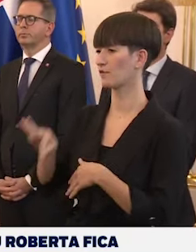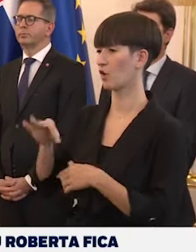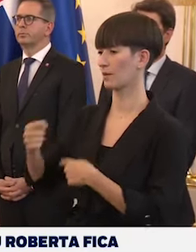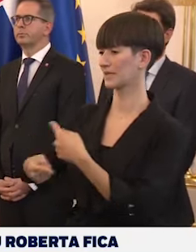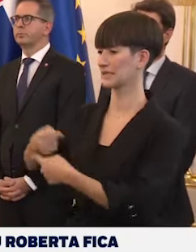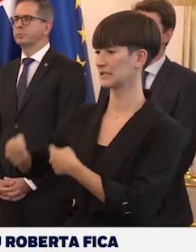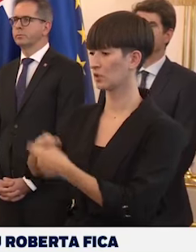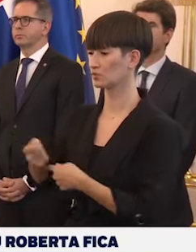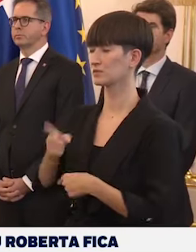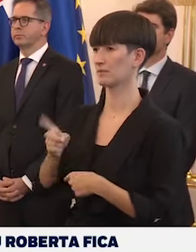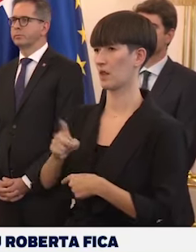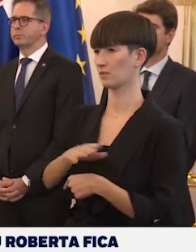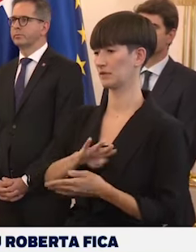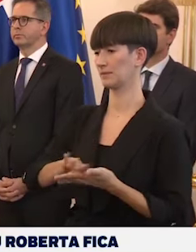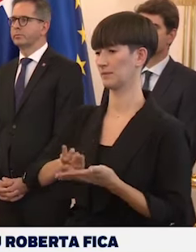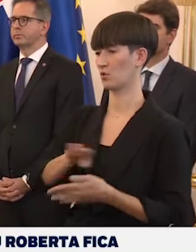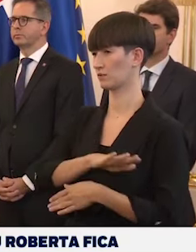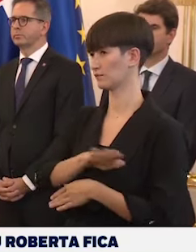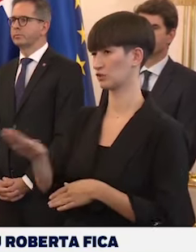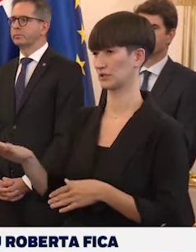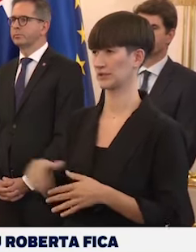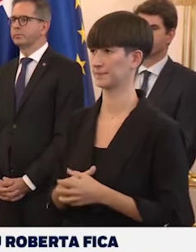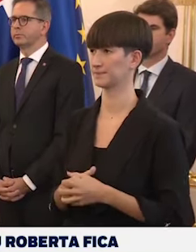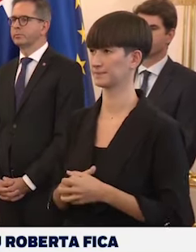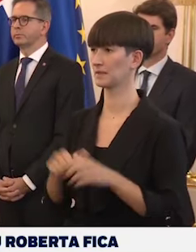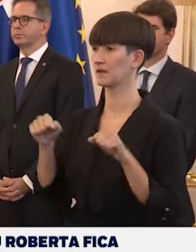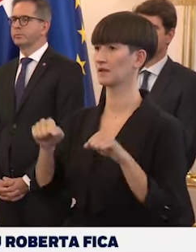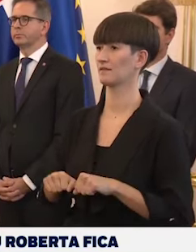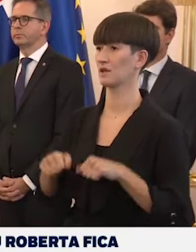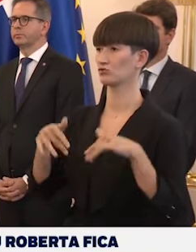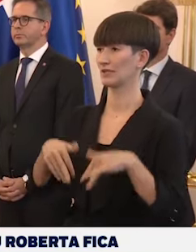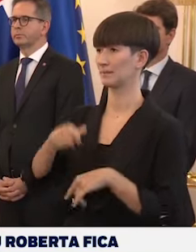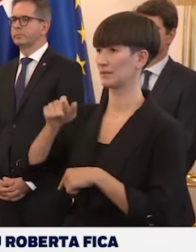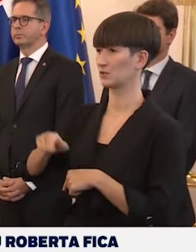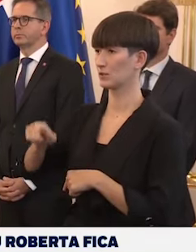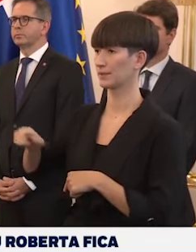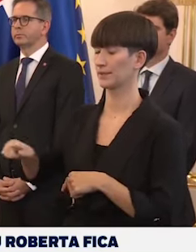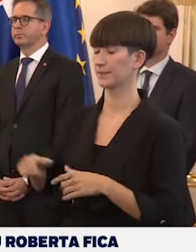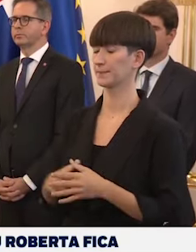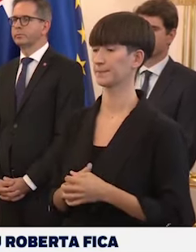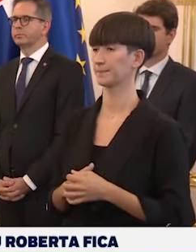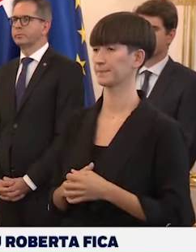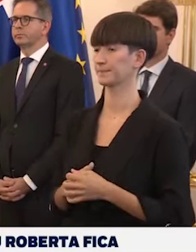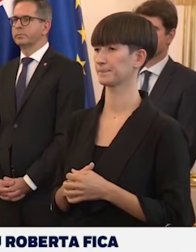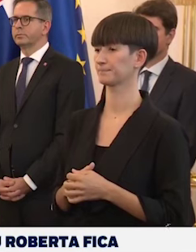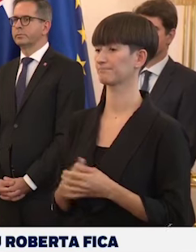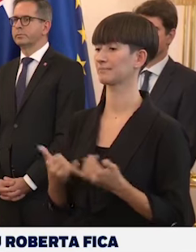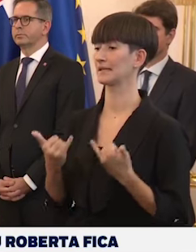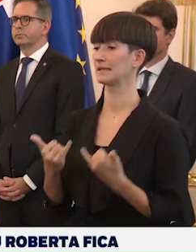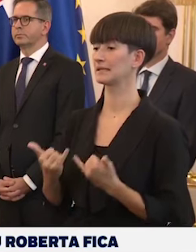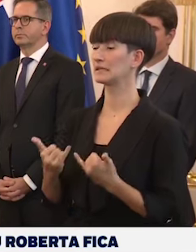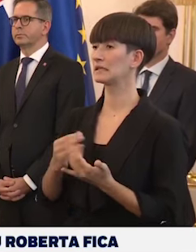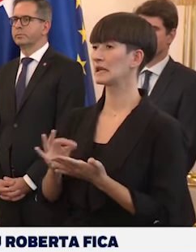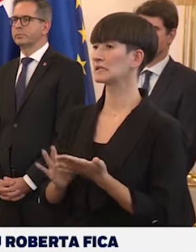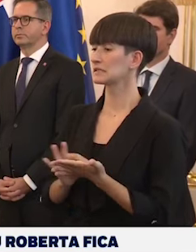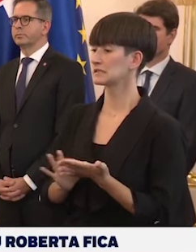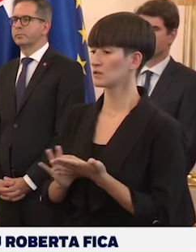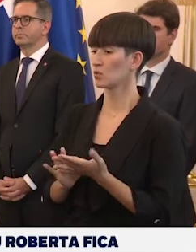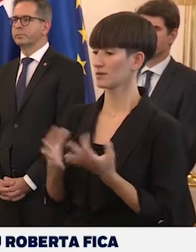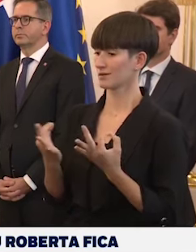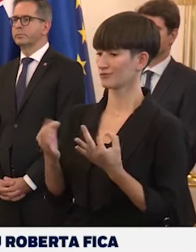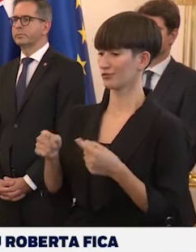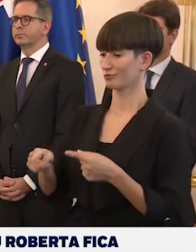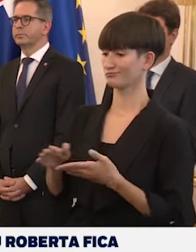prevyšujú našu rozdielnosť. Vážení prítomní, dostali sme sa do situácie hlbokej nedôvery v